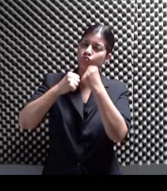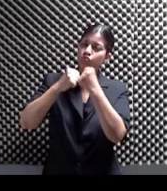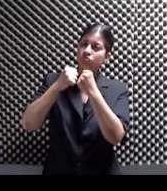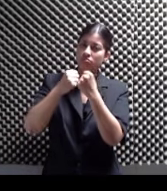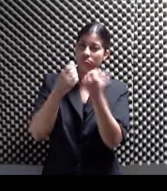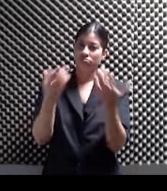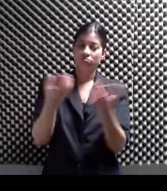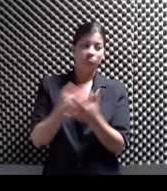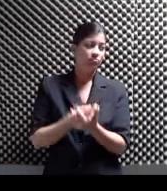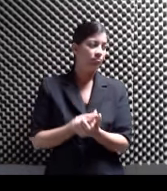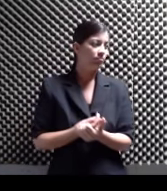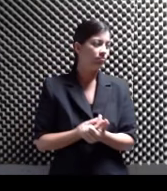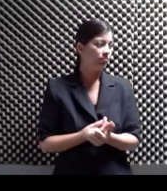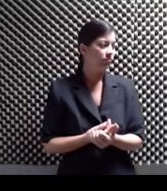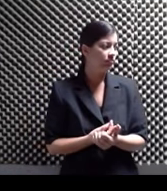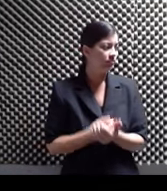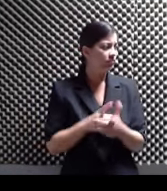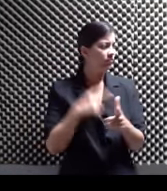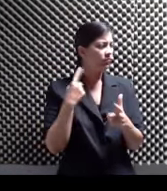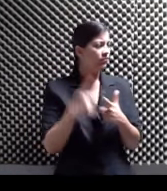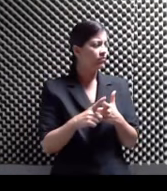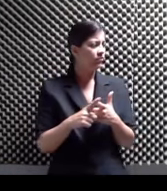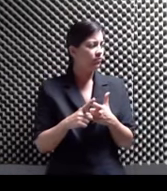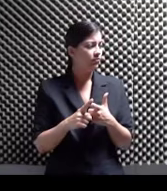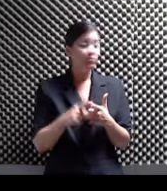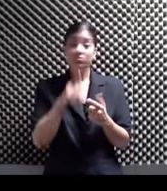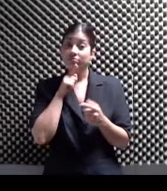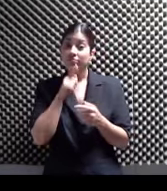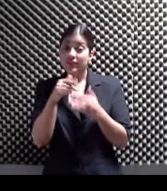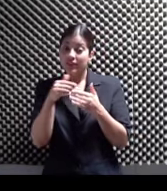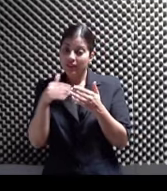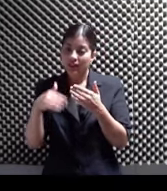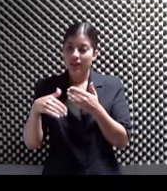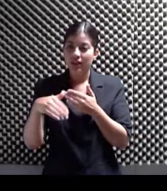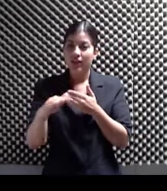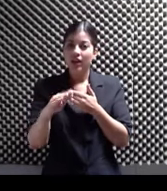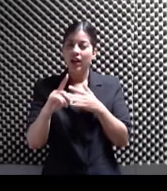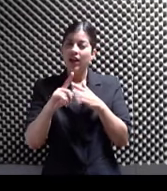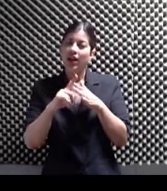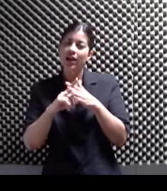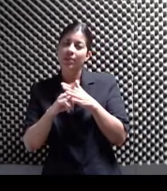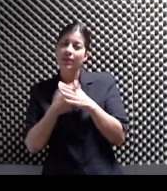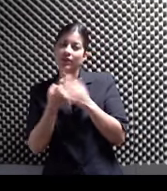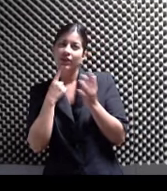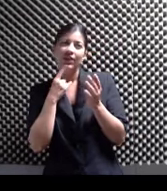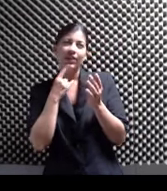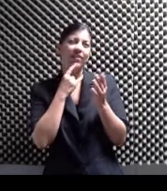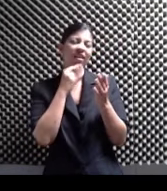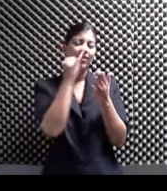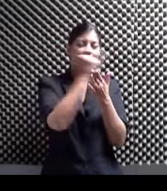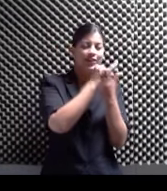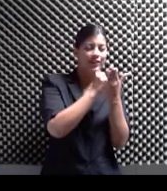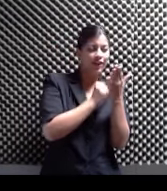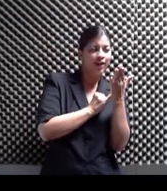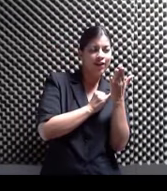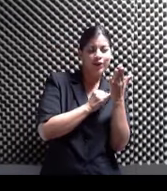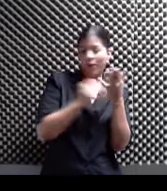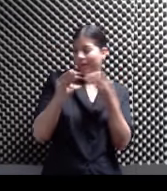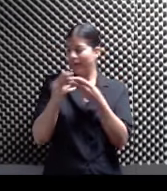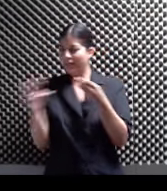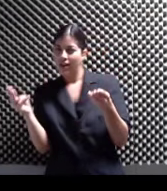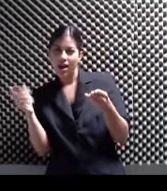autosustentable. Okay. Y entonces desde ahí comienzo a jugar con diseño, a experimentar